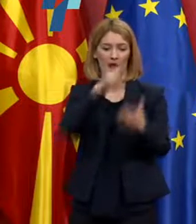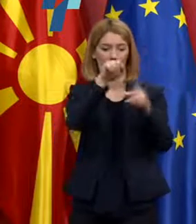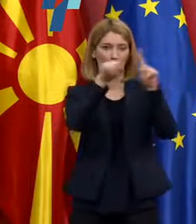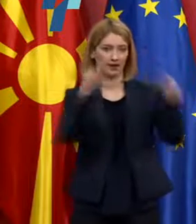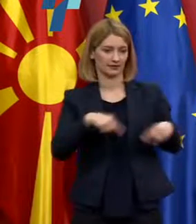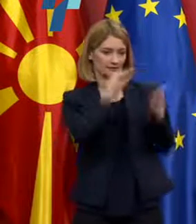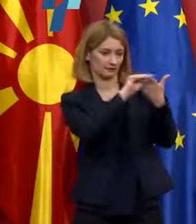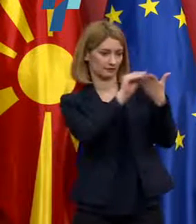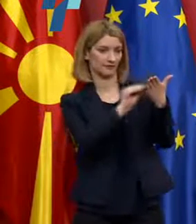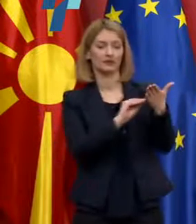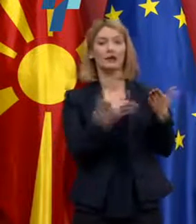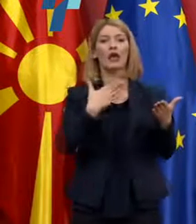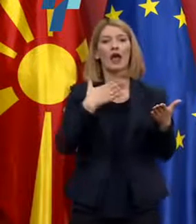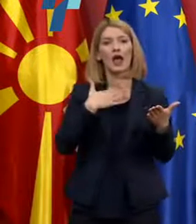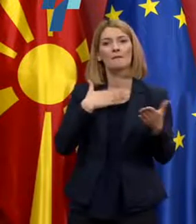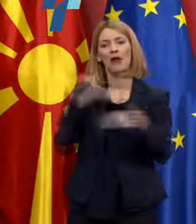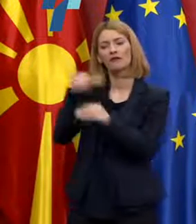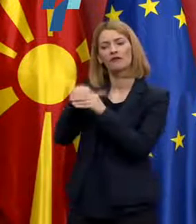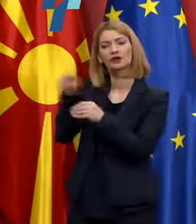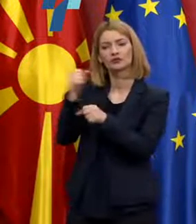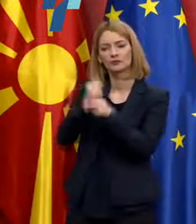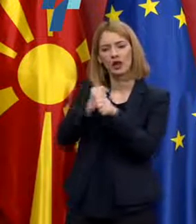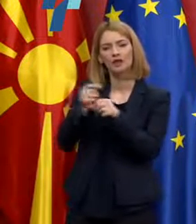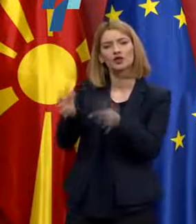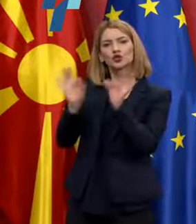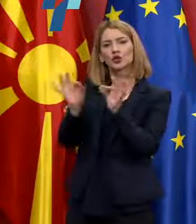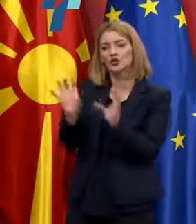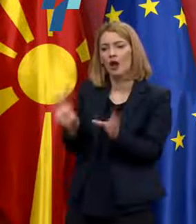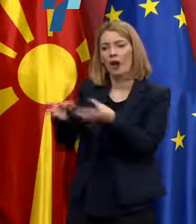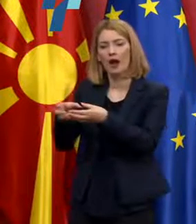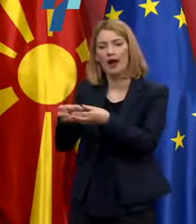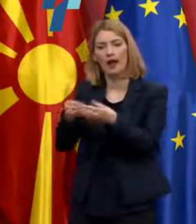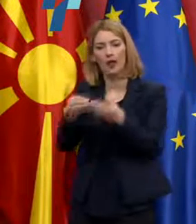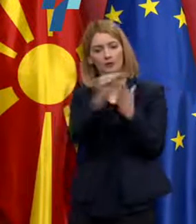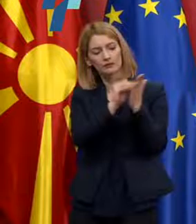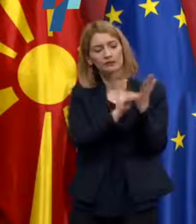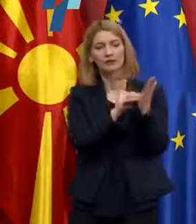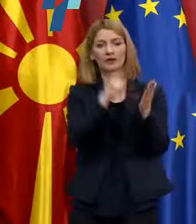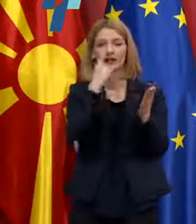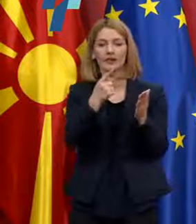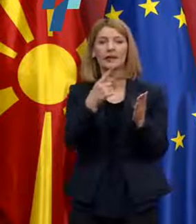направени се интерни списоци од страна на стручните колегиуми како ќе се